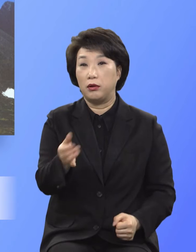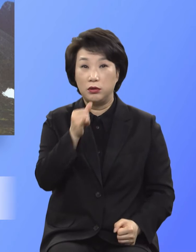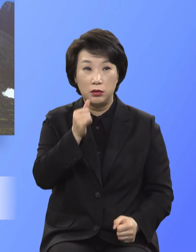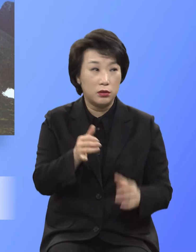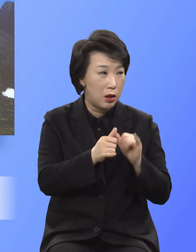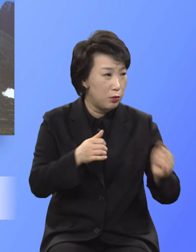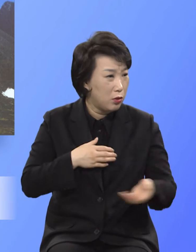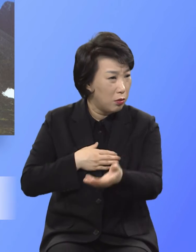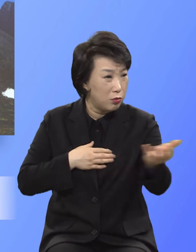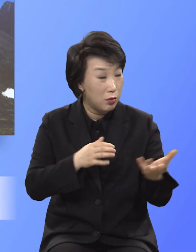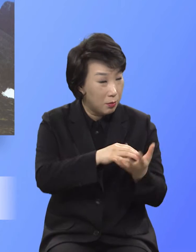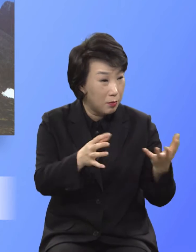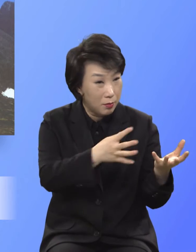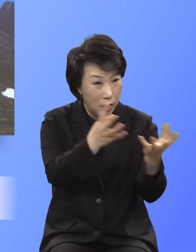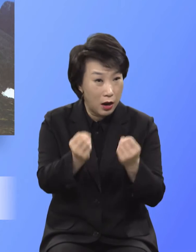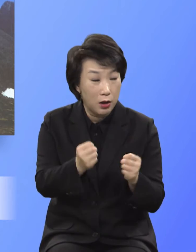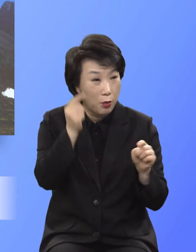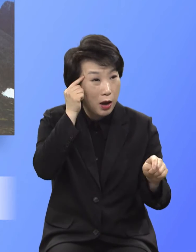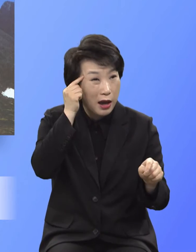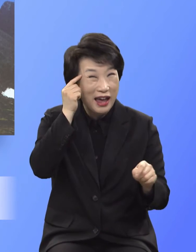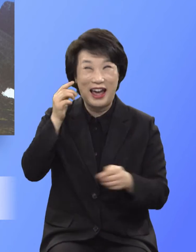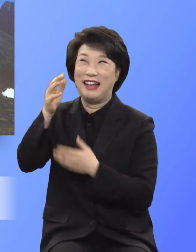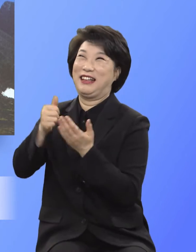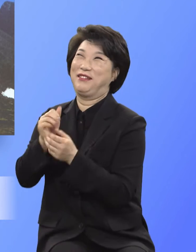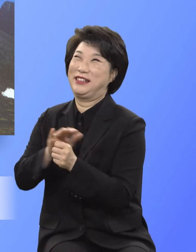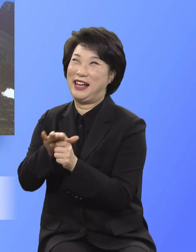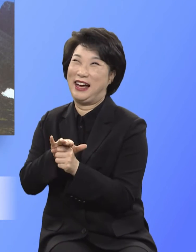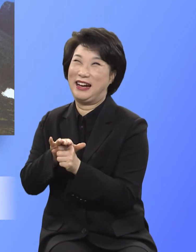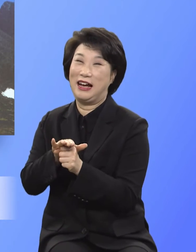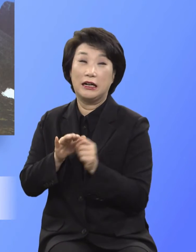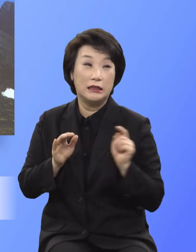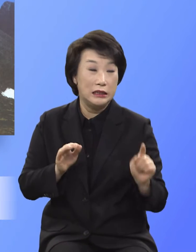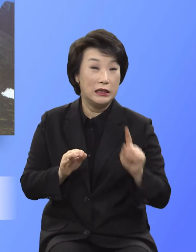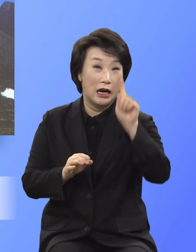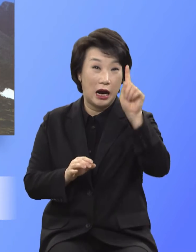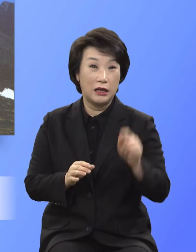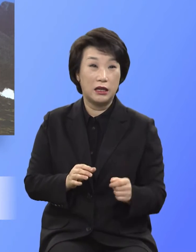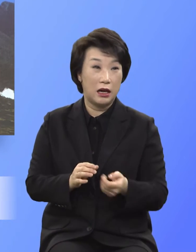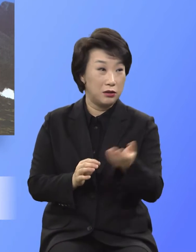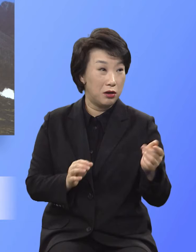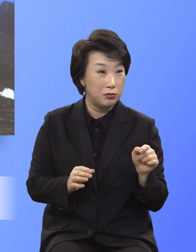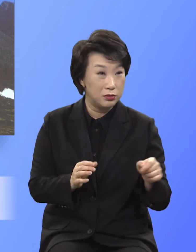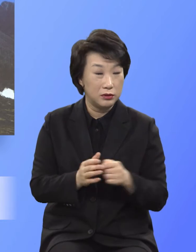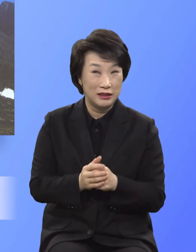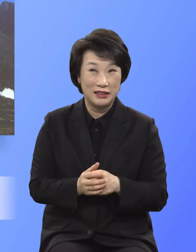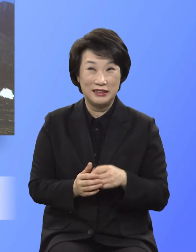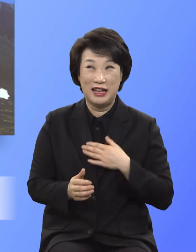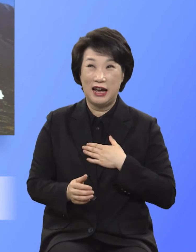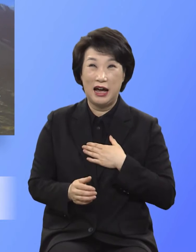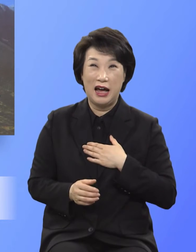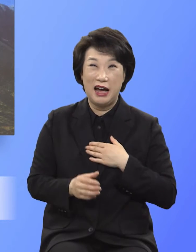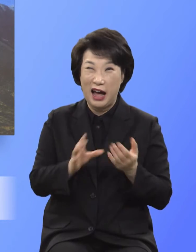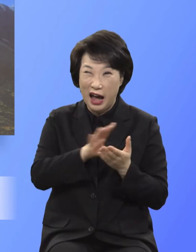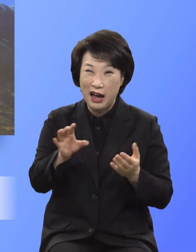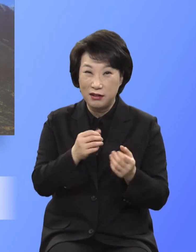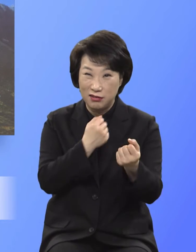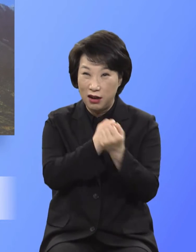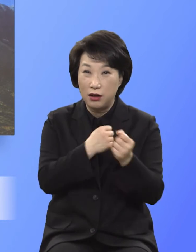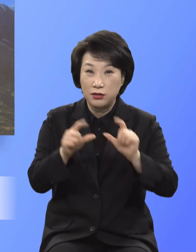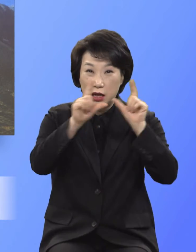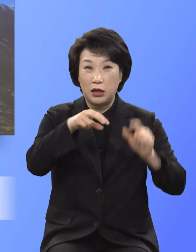보는 사람들. 왜? 하나님은 사랑이라고는 이 한마디를 놓고 내가 아무렇게나